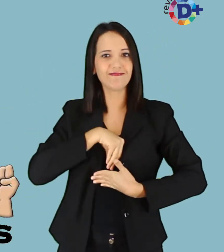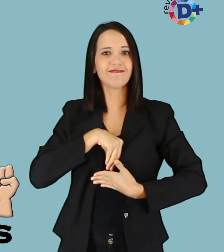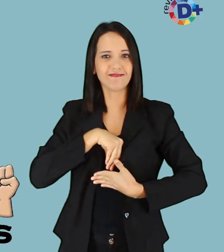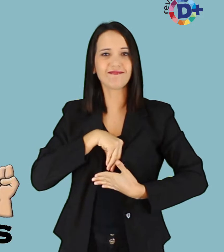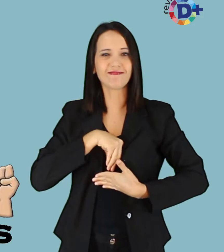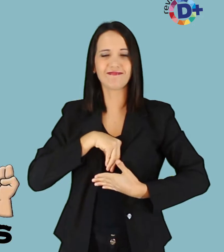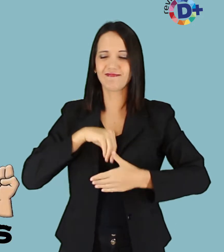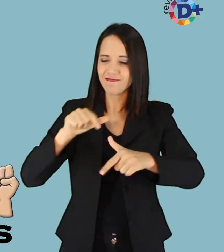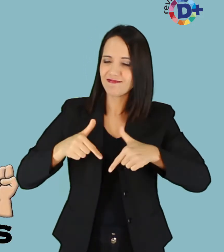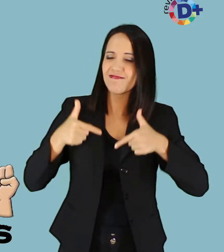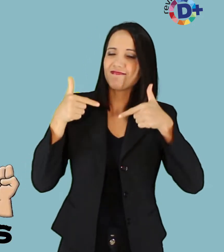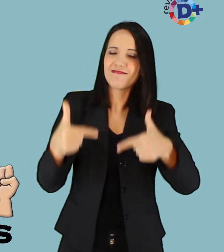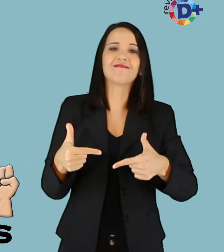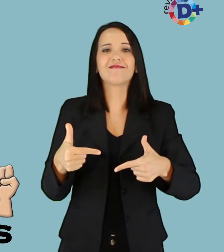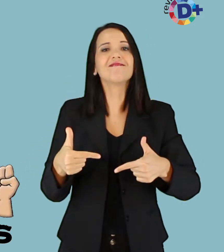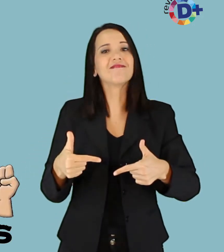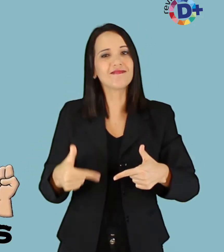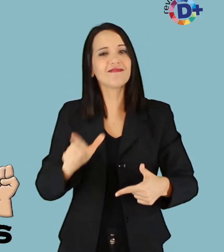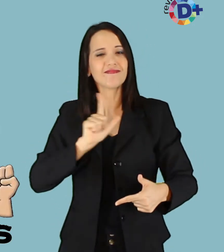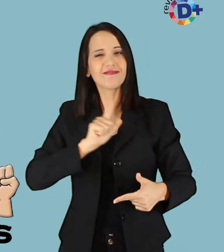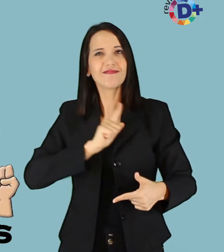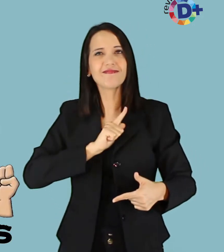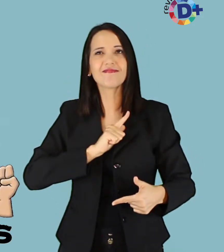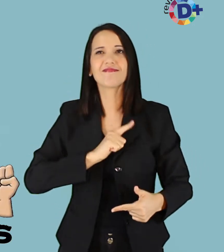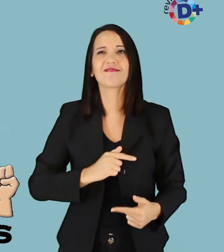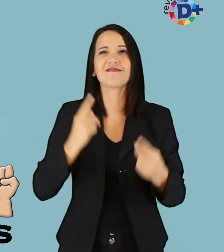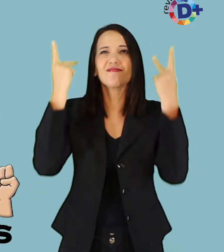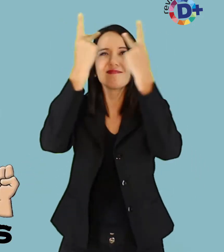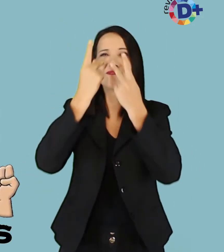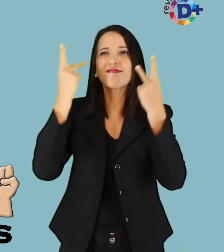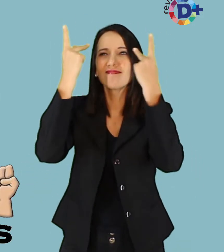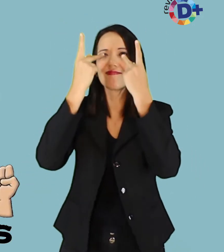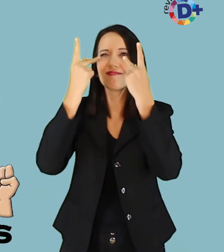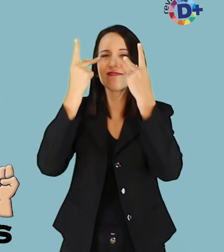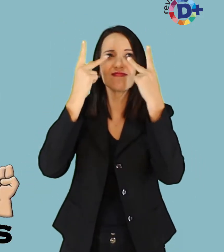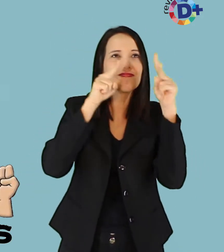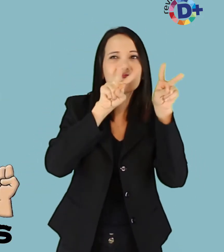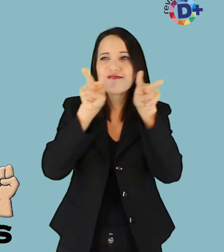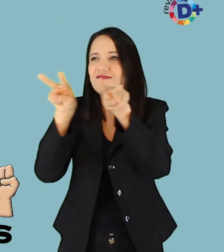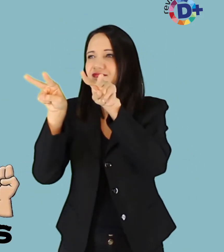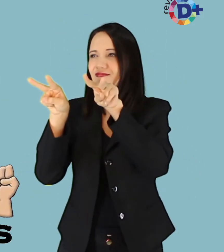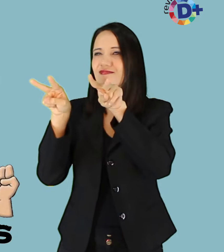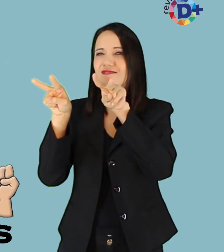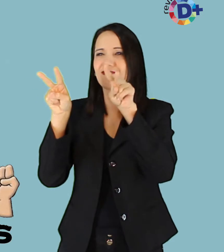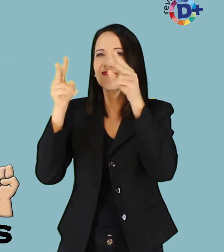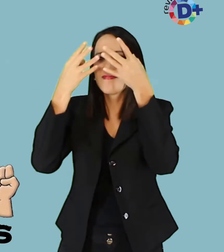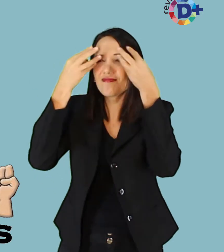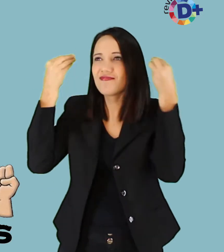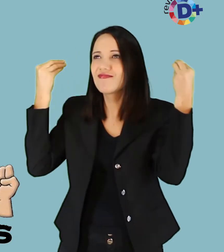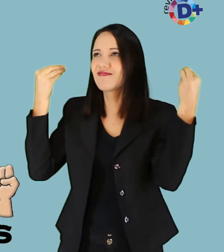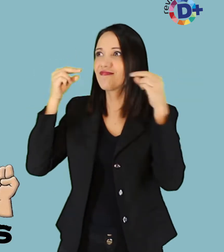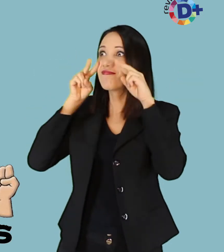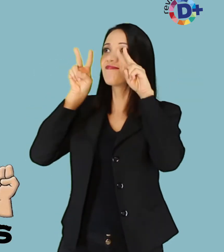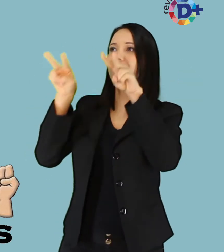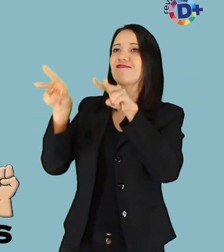faz parte de movimento de retirar de nosso olhar e mancha como enxergamos o outro de antemão.